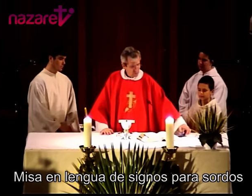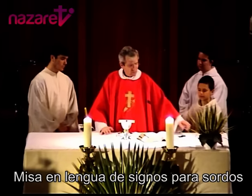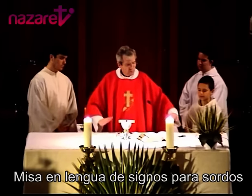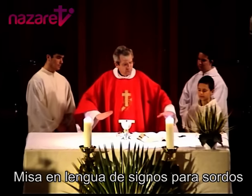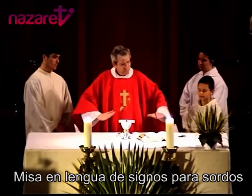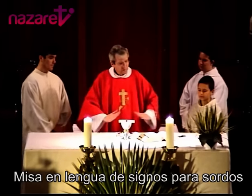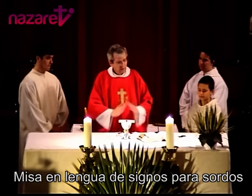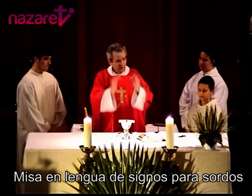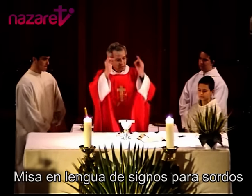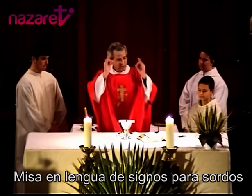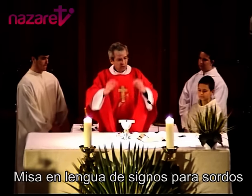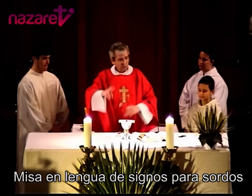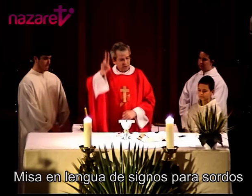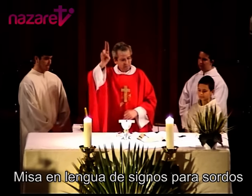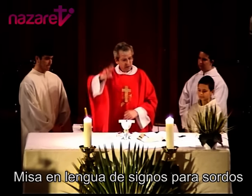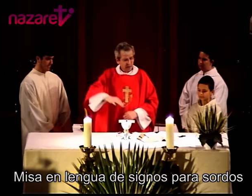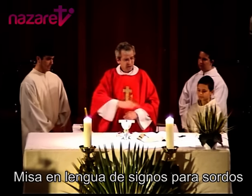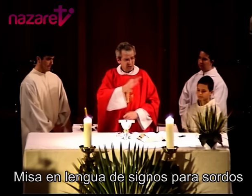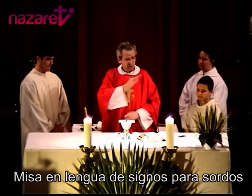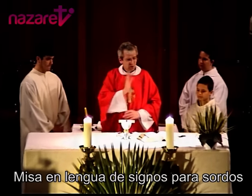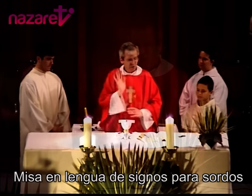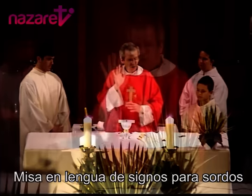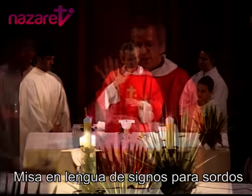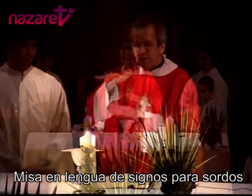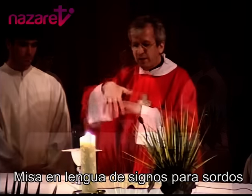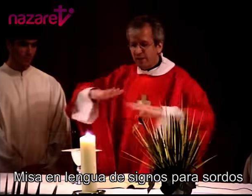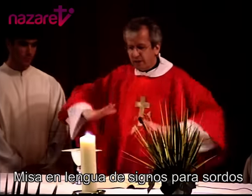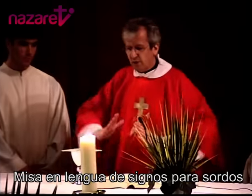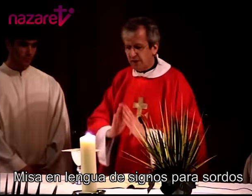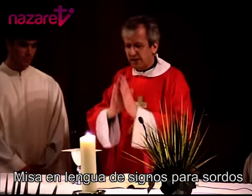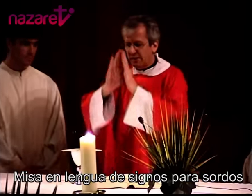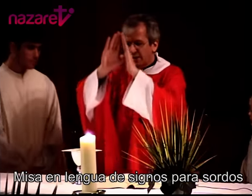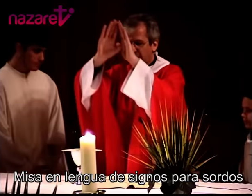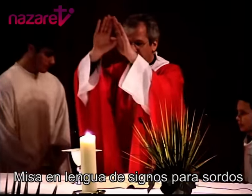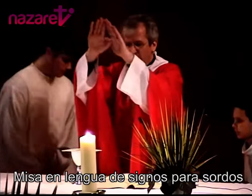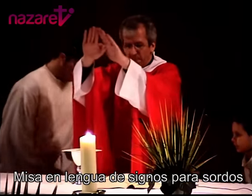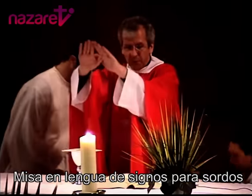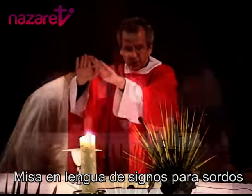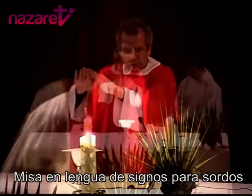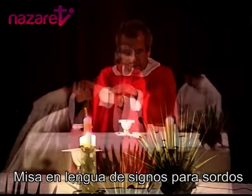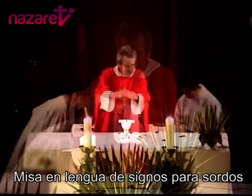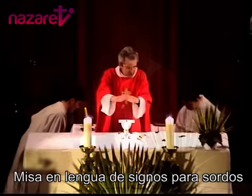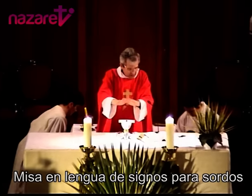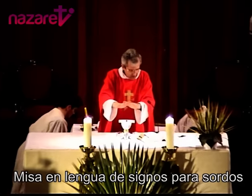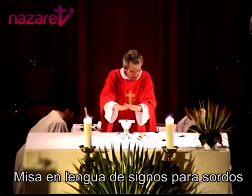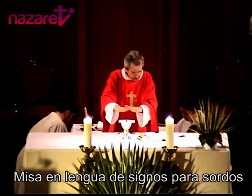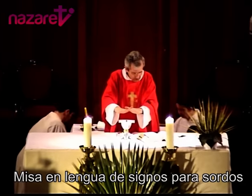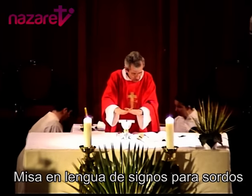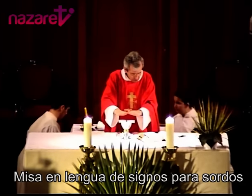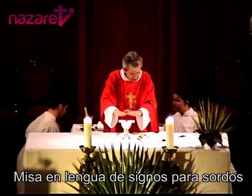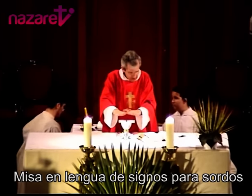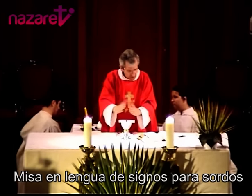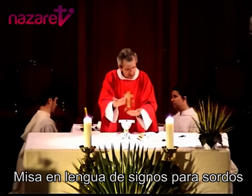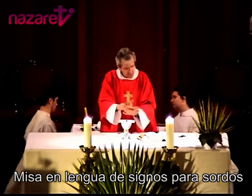cielo. Santo eres en verdad, Señor, fuente de toda santidad. Por eso te pedimos que santifiques